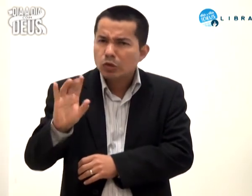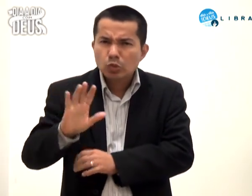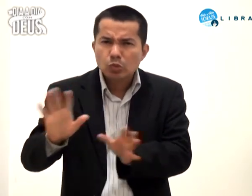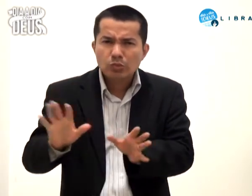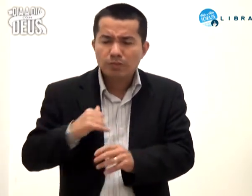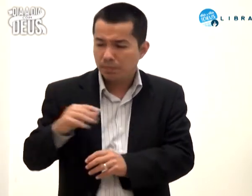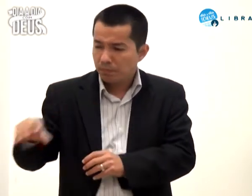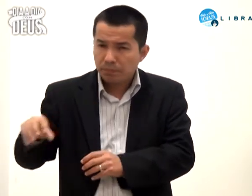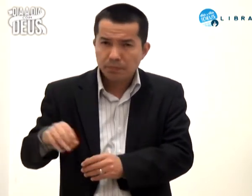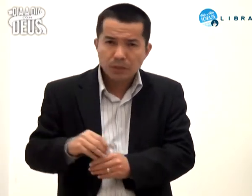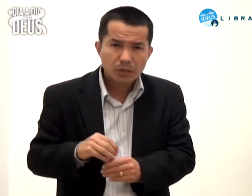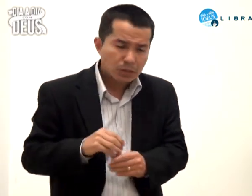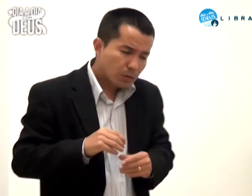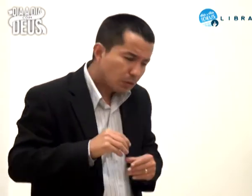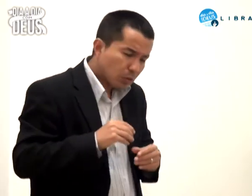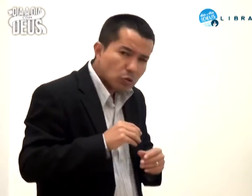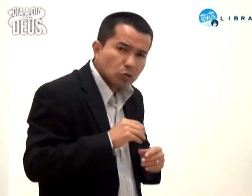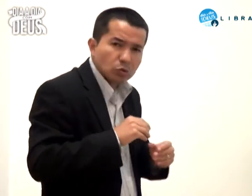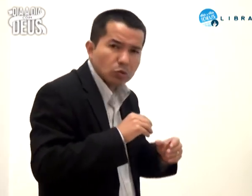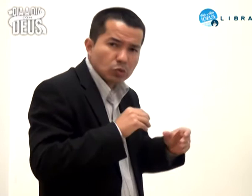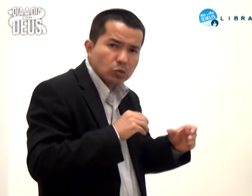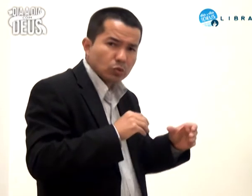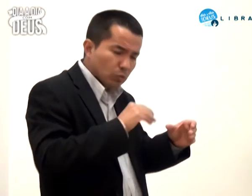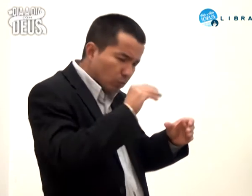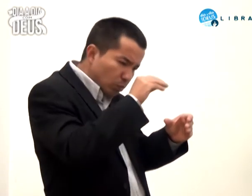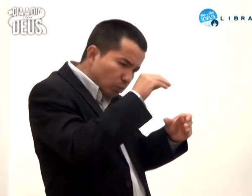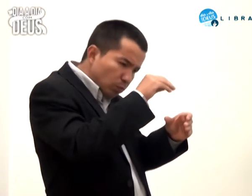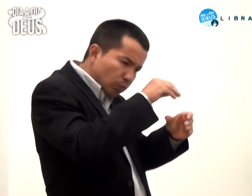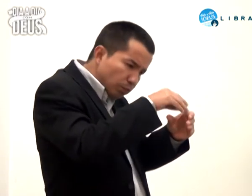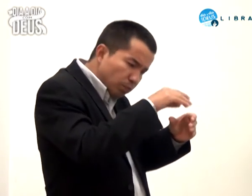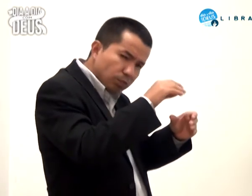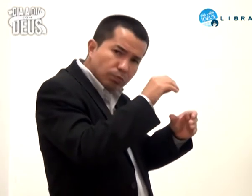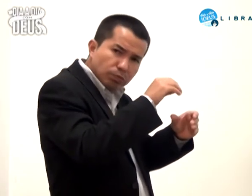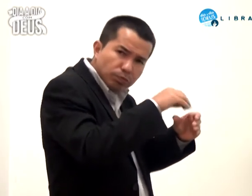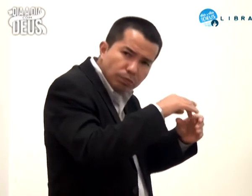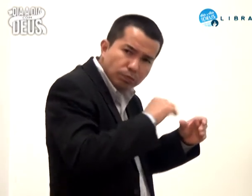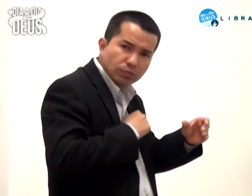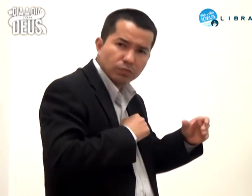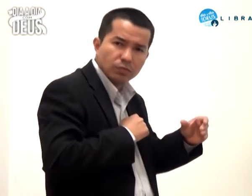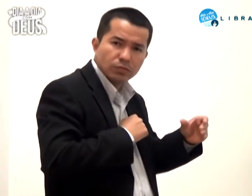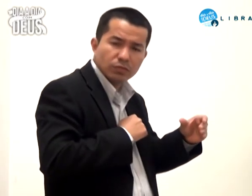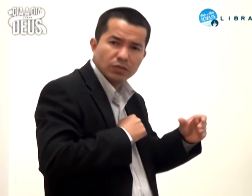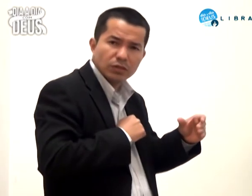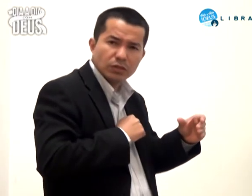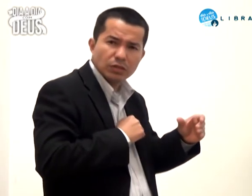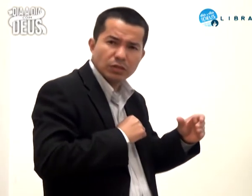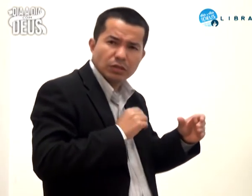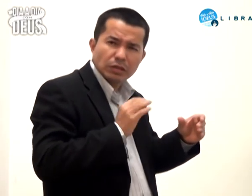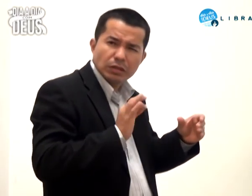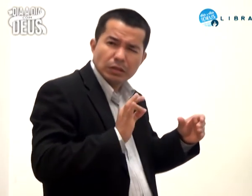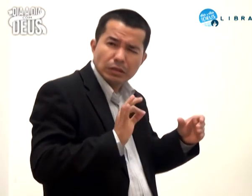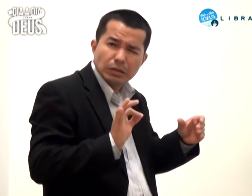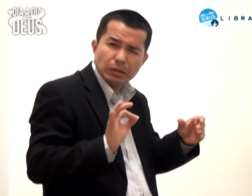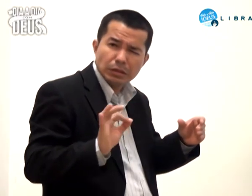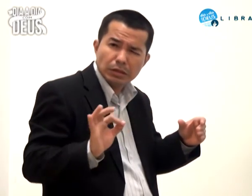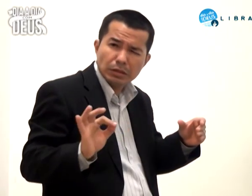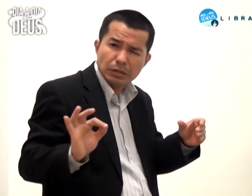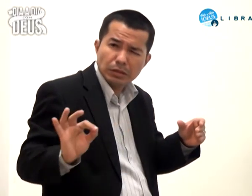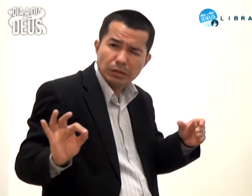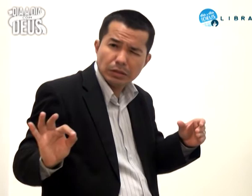moedinhas e coloca as 2 moedinhas no gasofilácio do templo. As menores moedas em